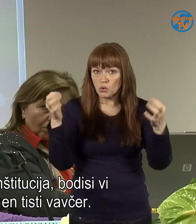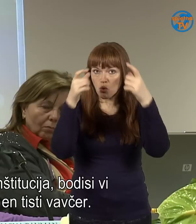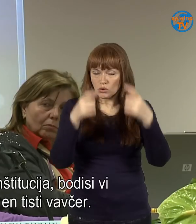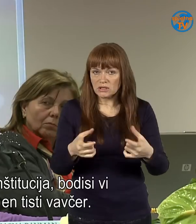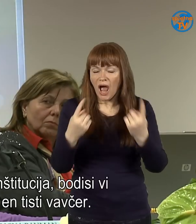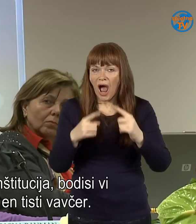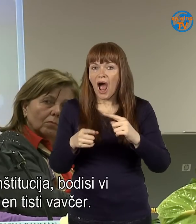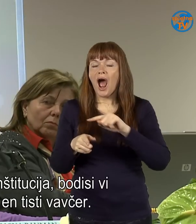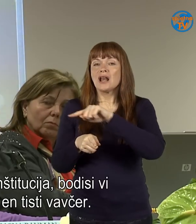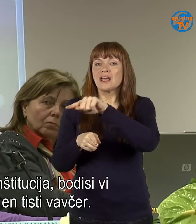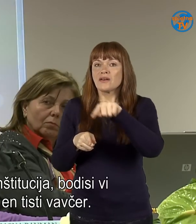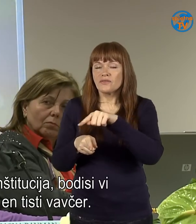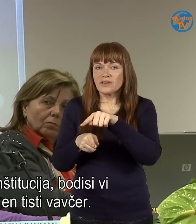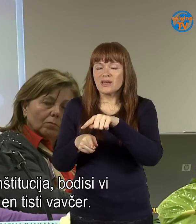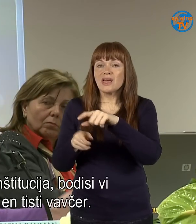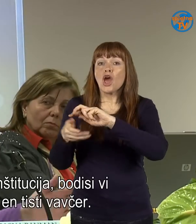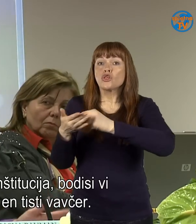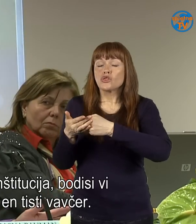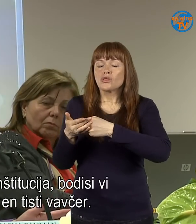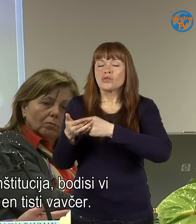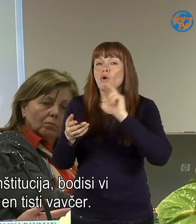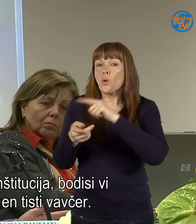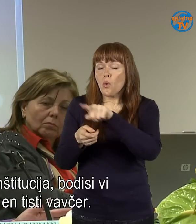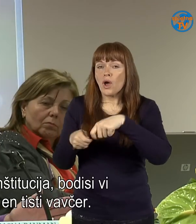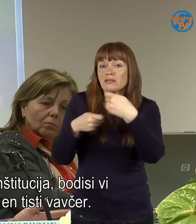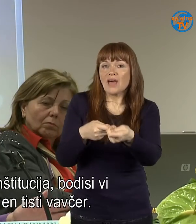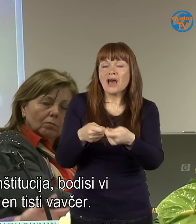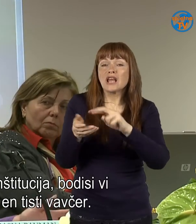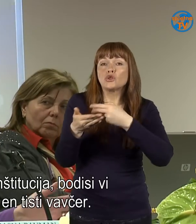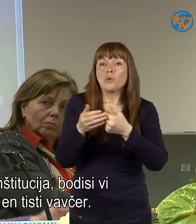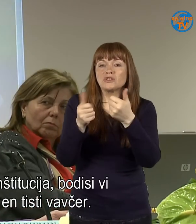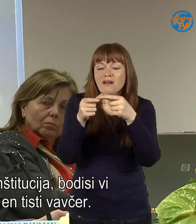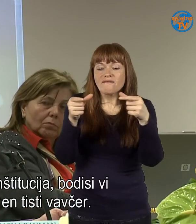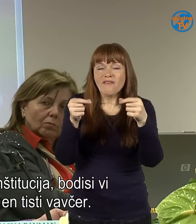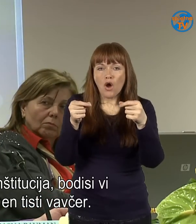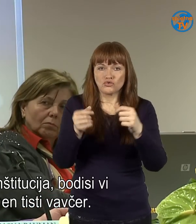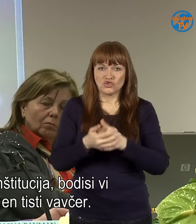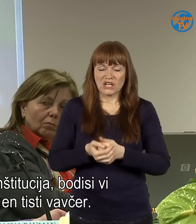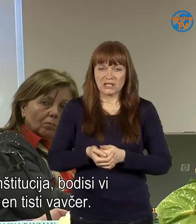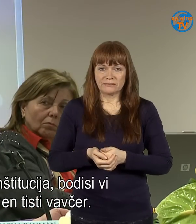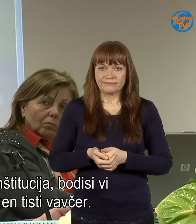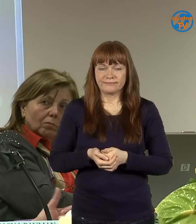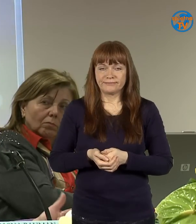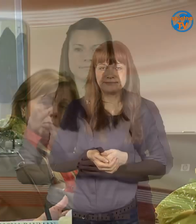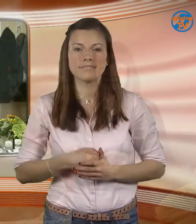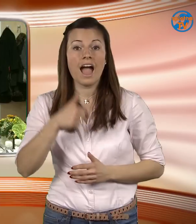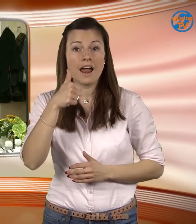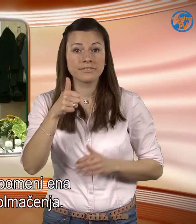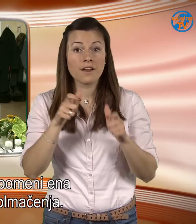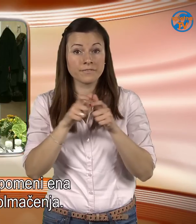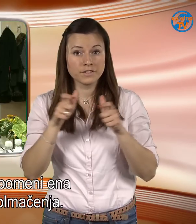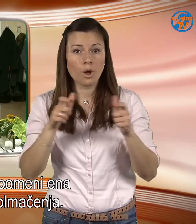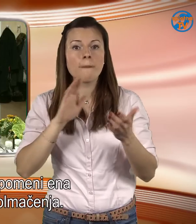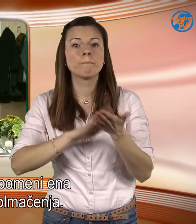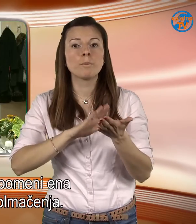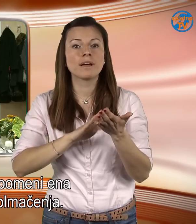si, da ga plača inštitucija, bodi si, da vi tolmaču date tisti en voucher.